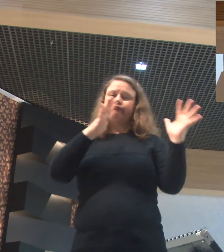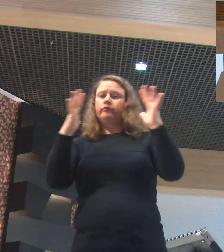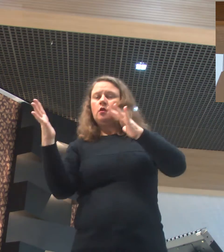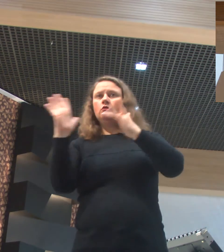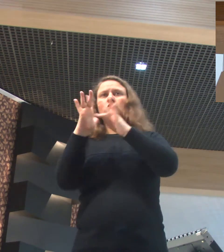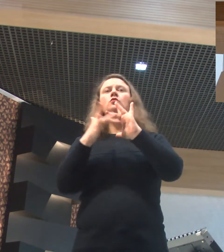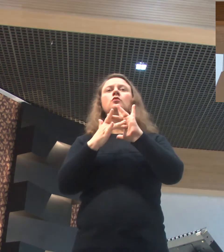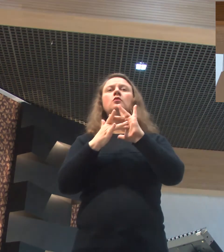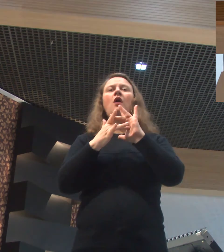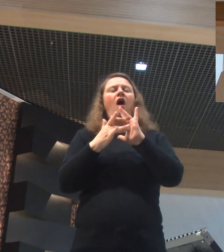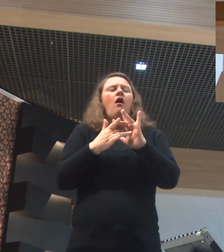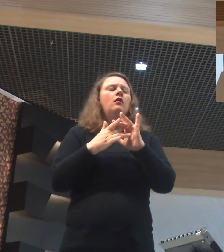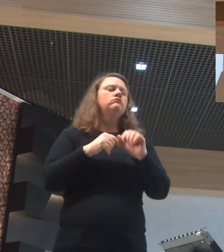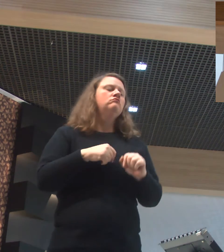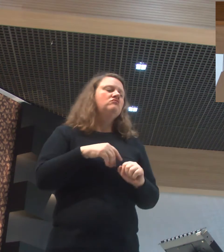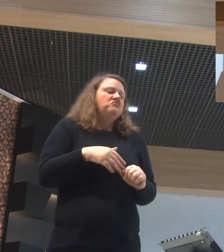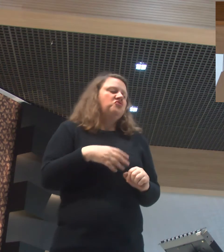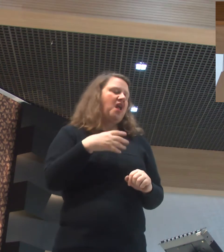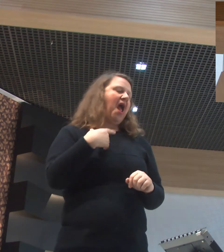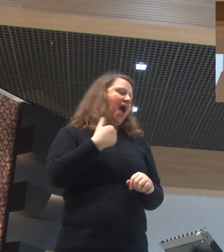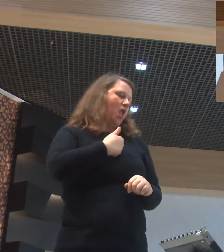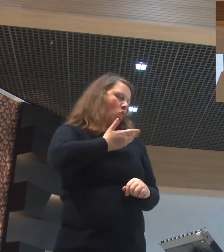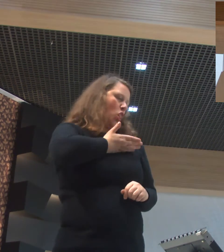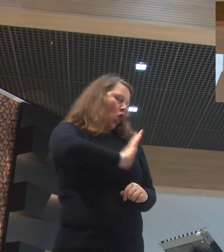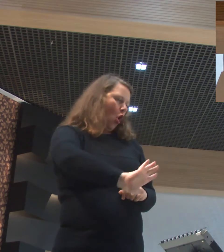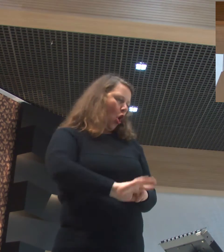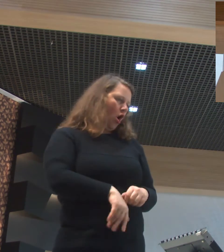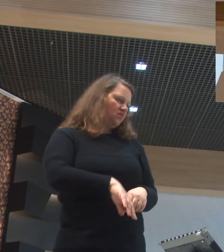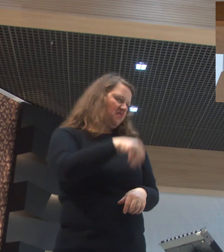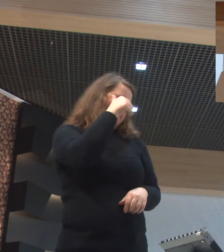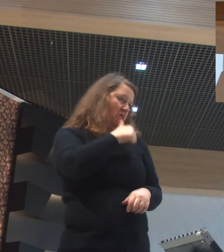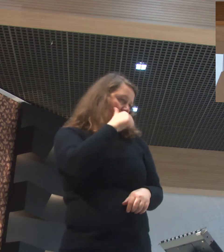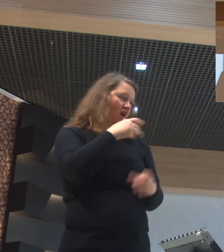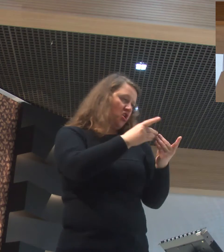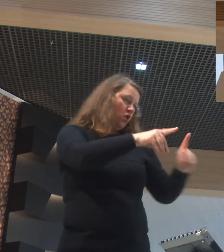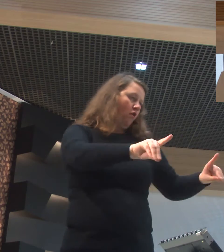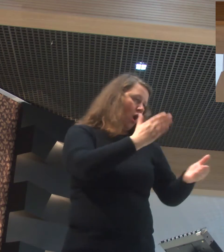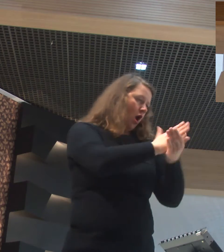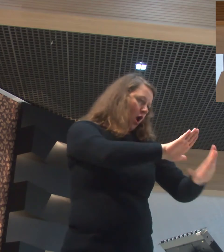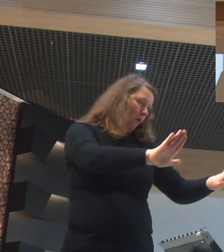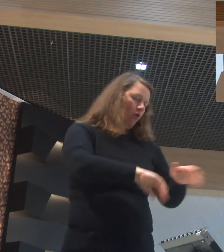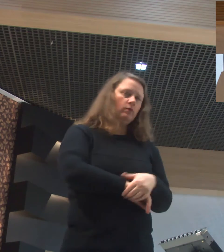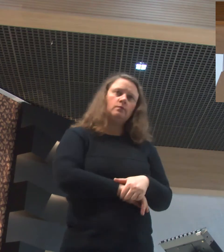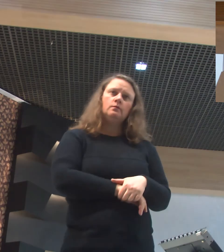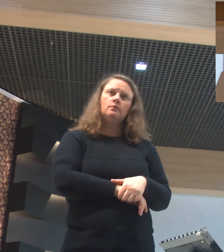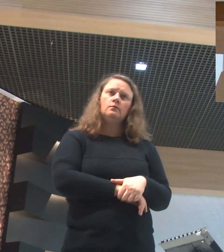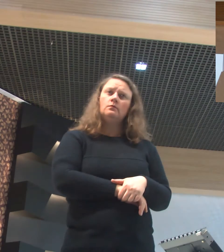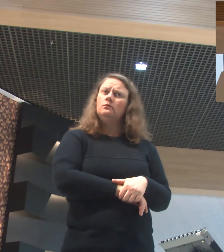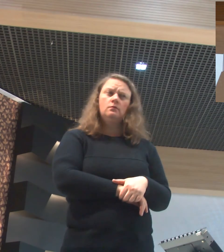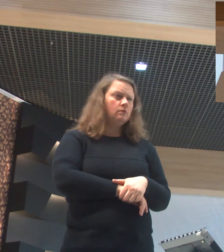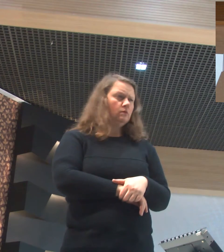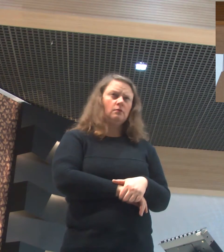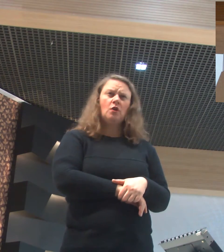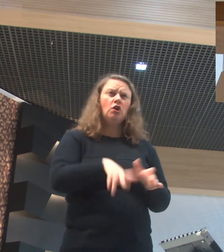lidava-se com ele por qualquer coisa, de qualquer jeito, não gostou, divorcia e acabou. No